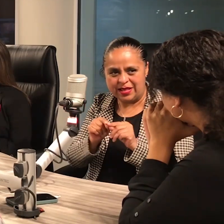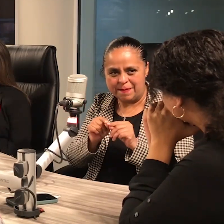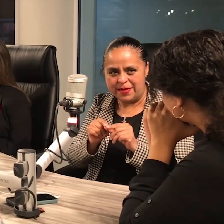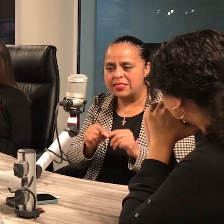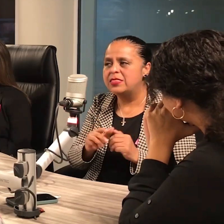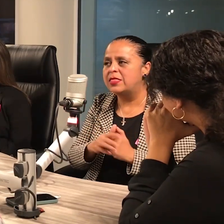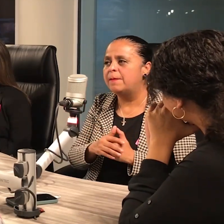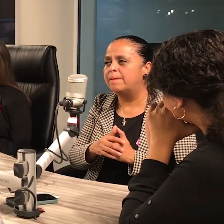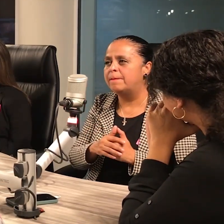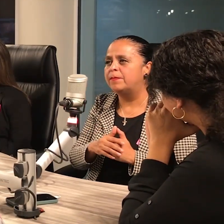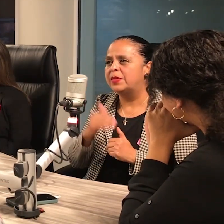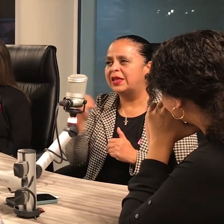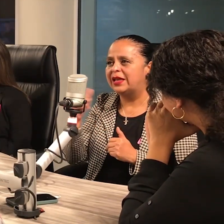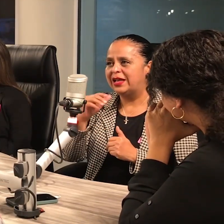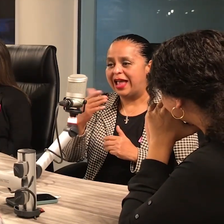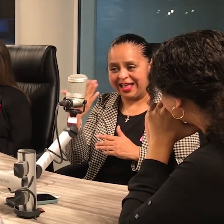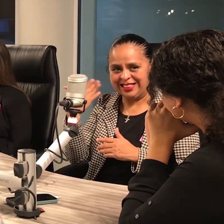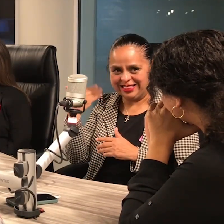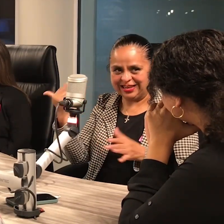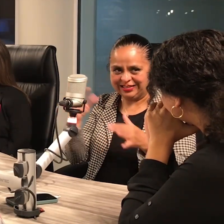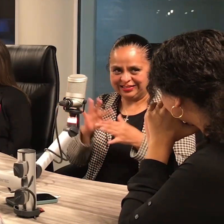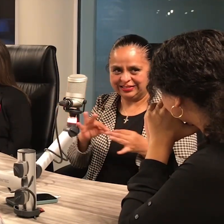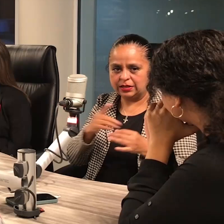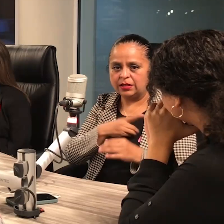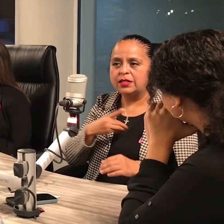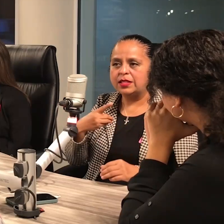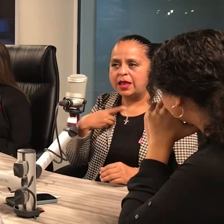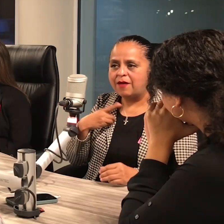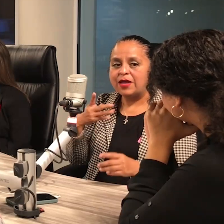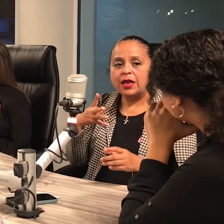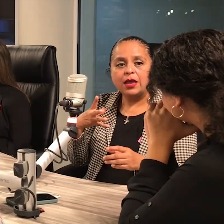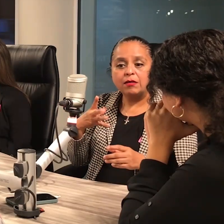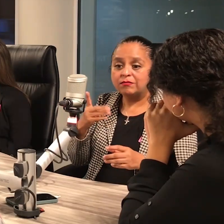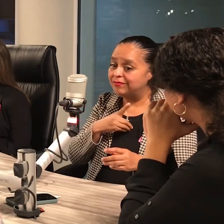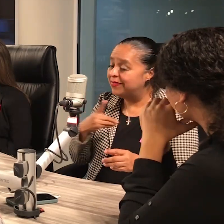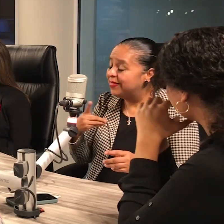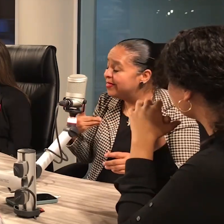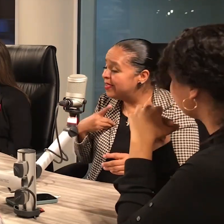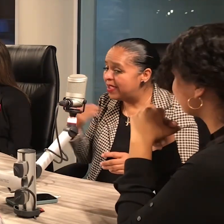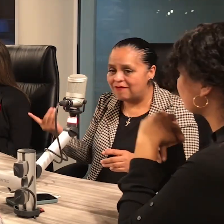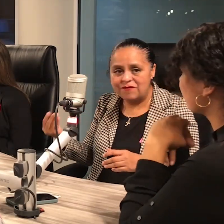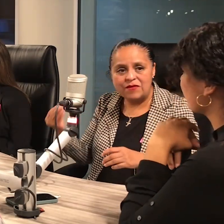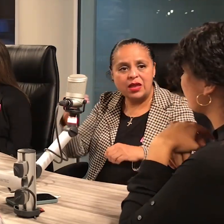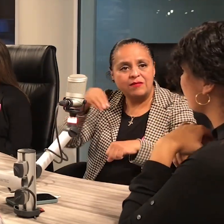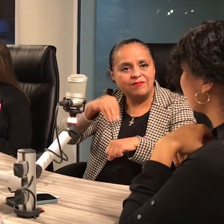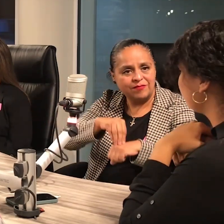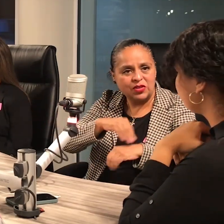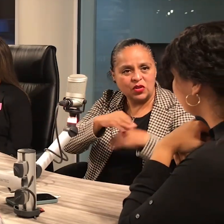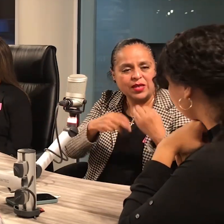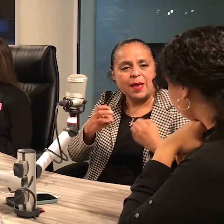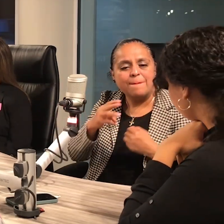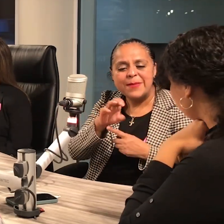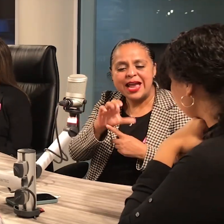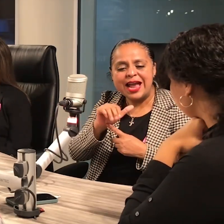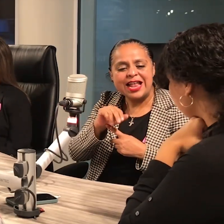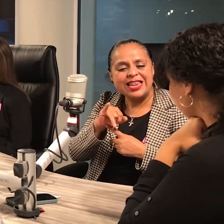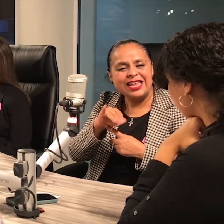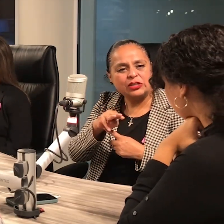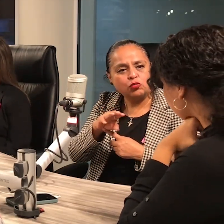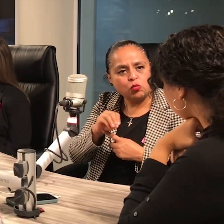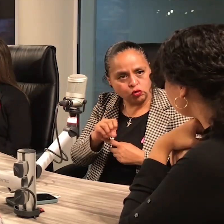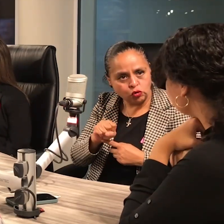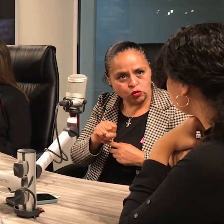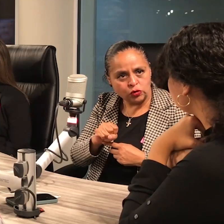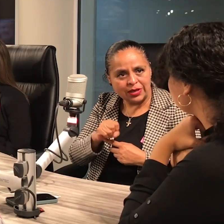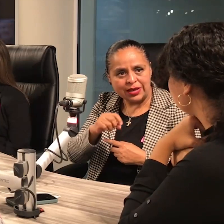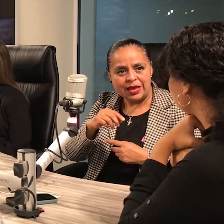en la sección anterior, deben de incluir todos estos mecanismos que permitan la